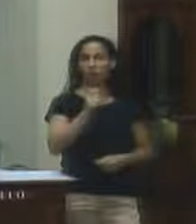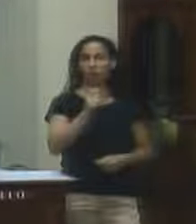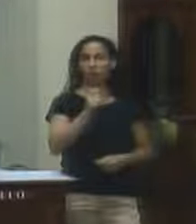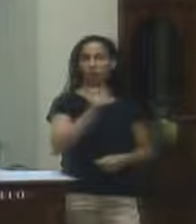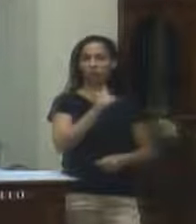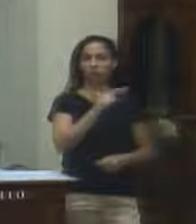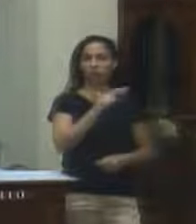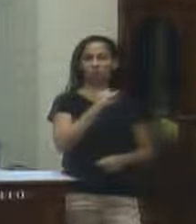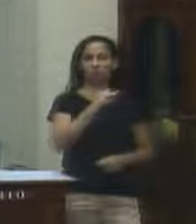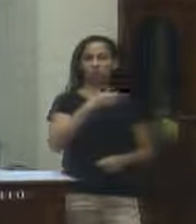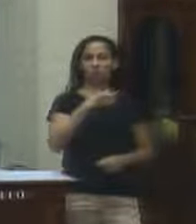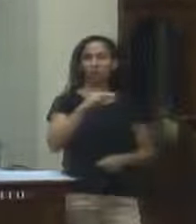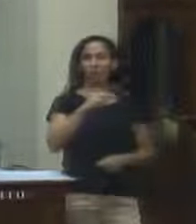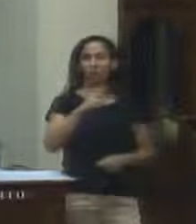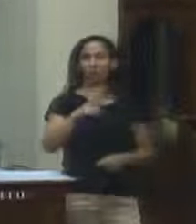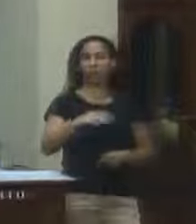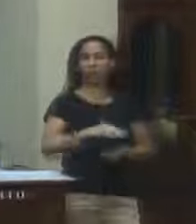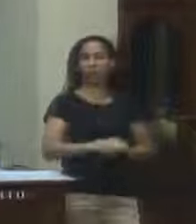da fiscalização,